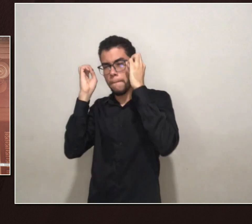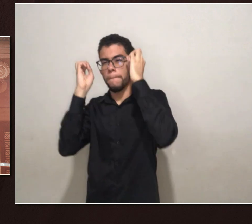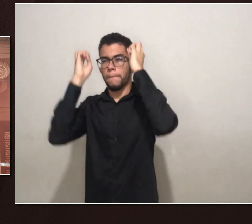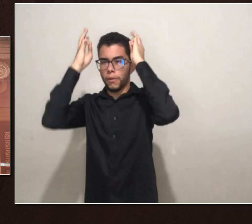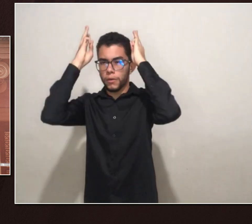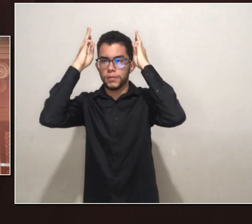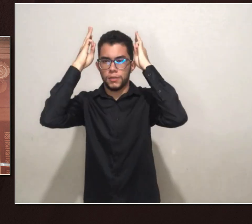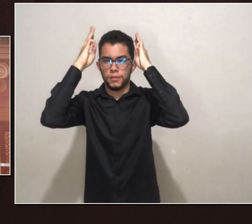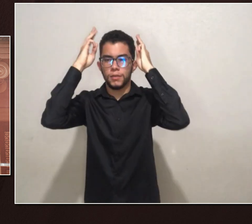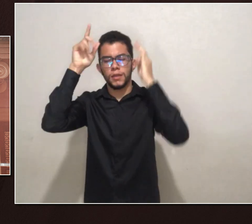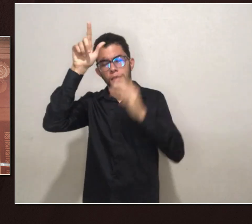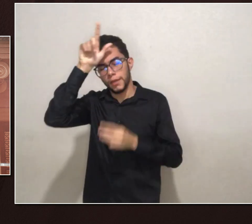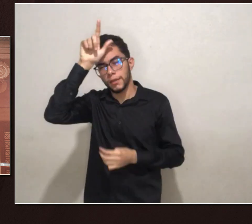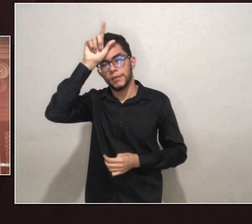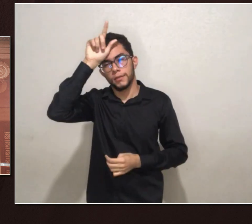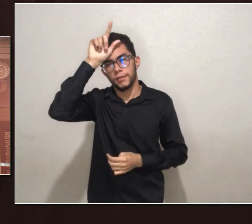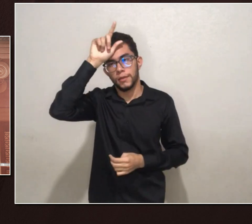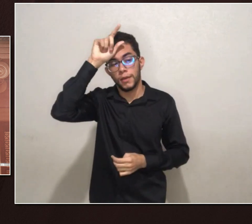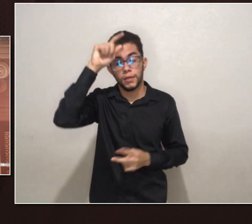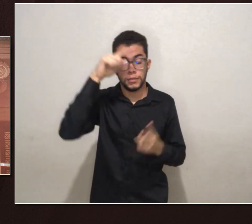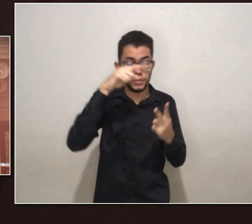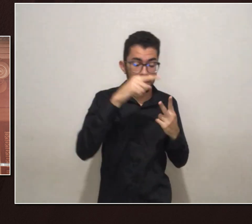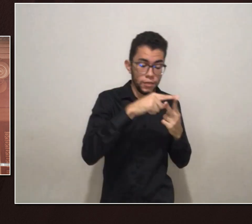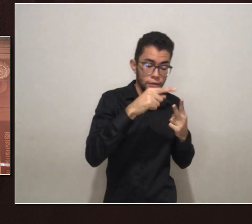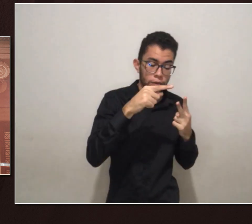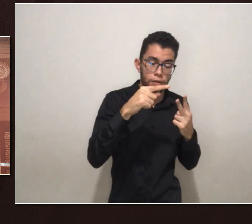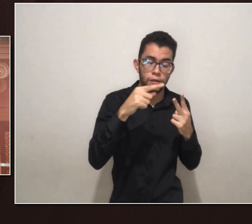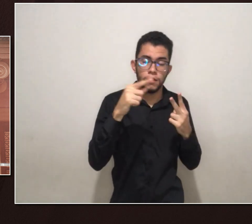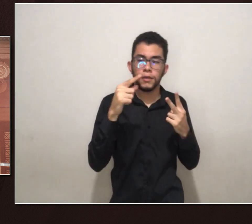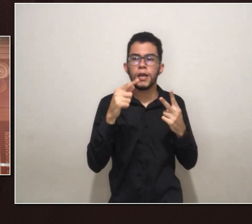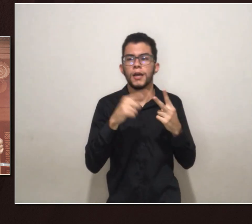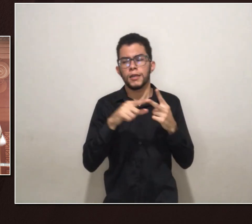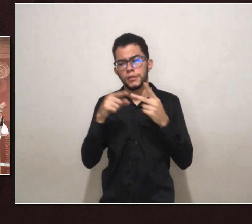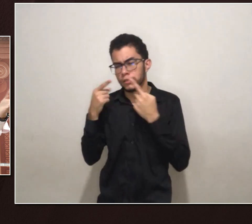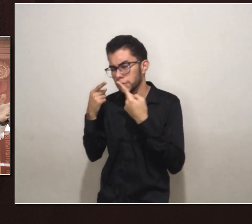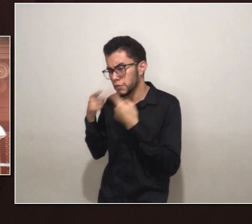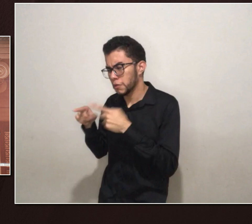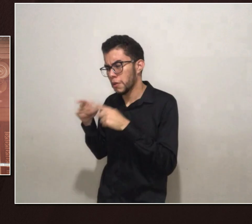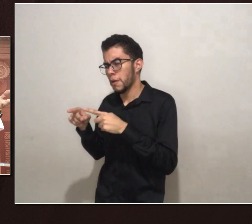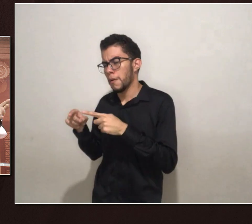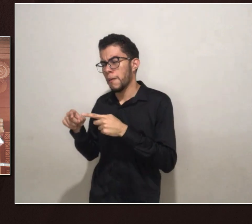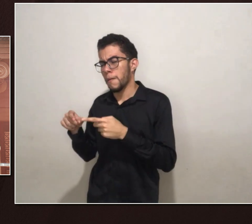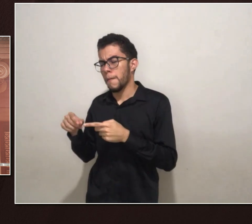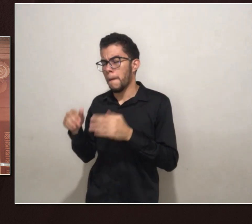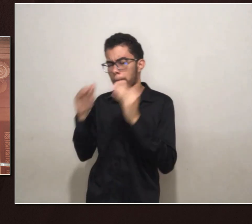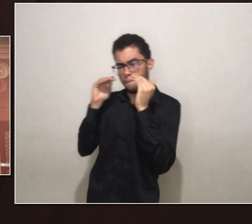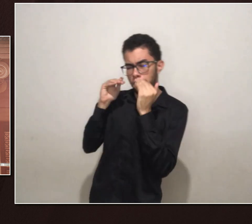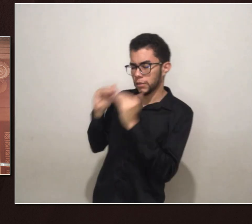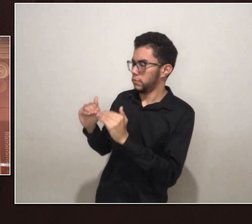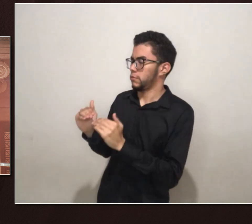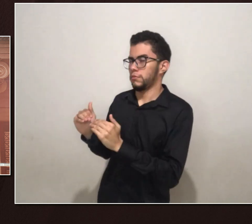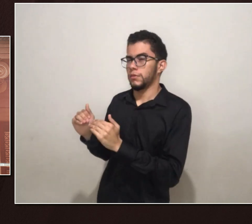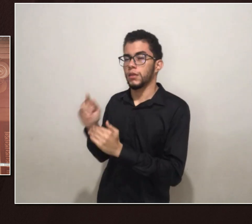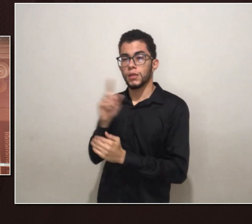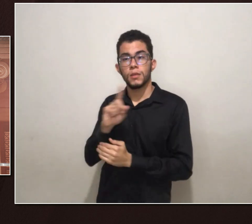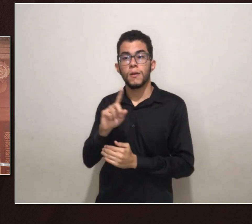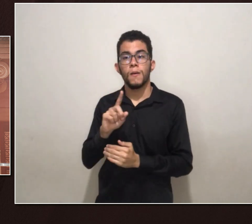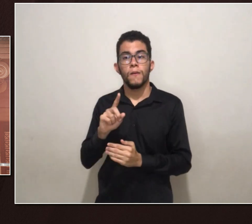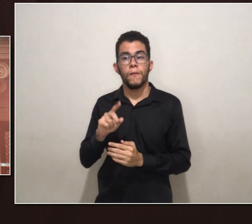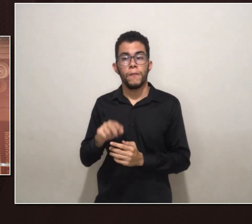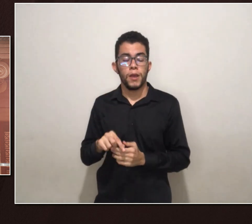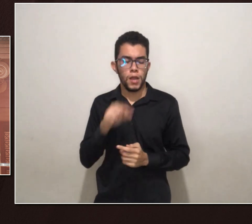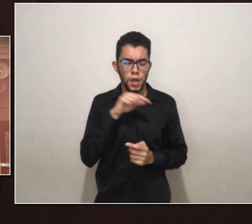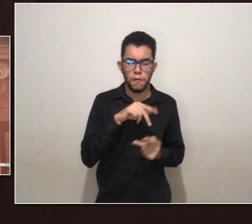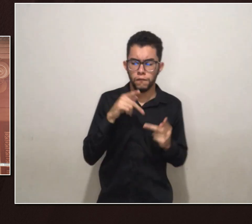era Moisés, e Miriam e Arão, né, queriam ser igual a Moisés. Não, o Senhor também fala por nós, não é só por você